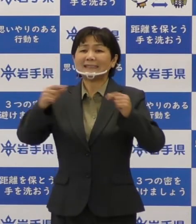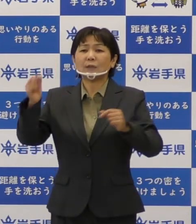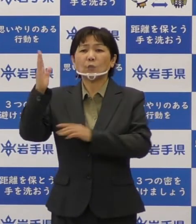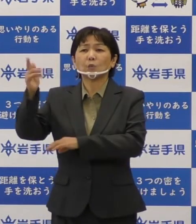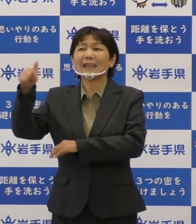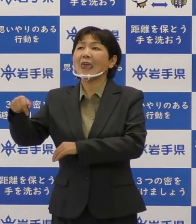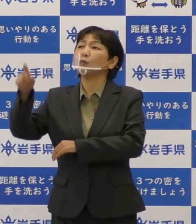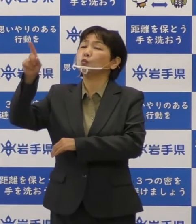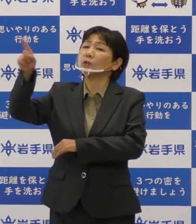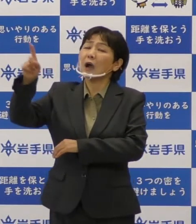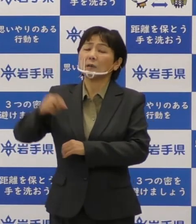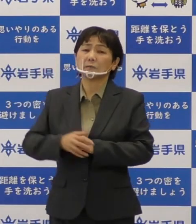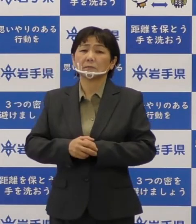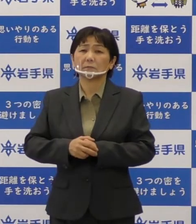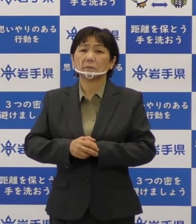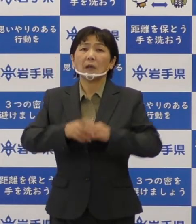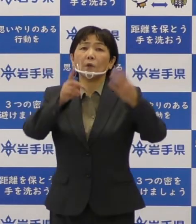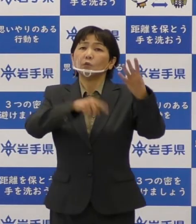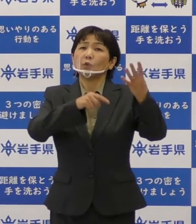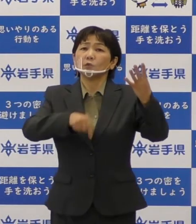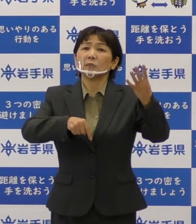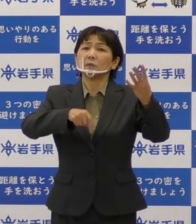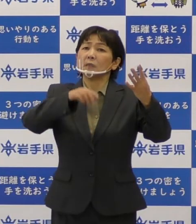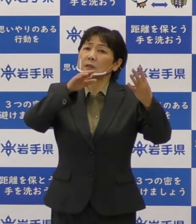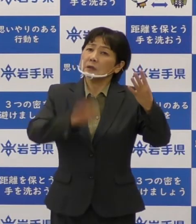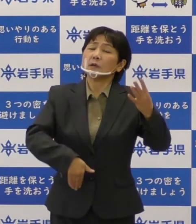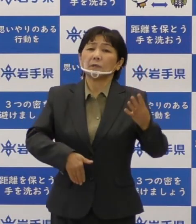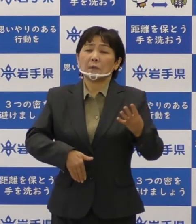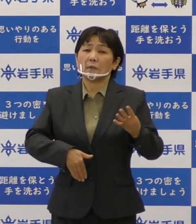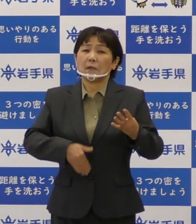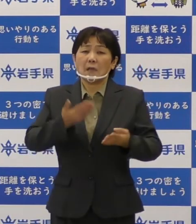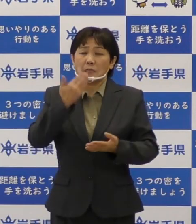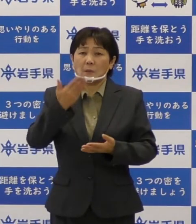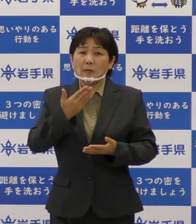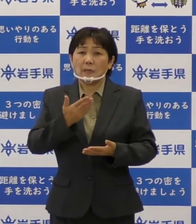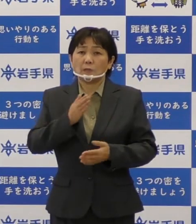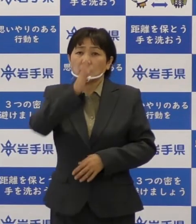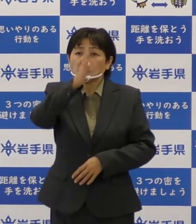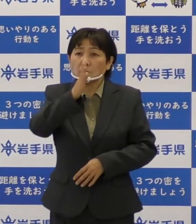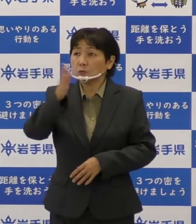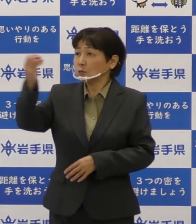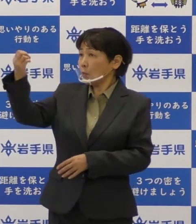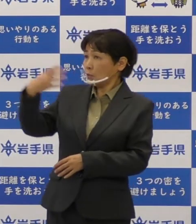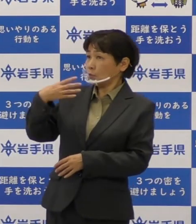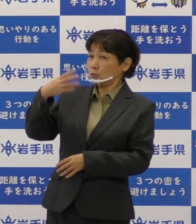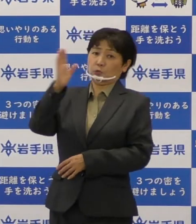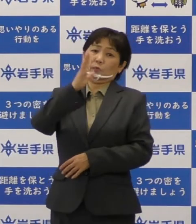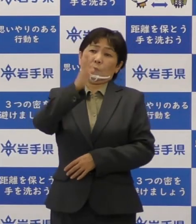下で会食するようにってことは求めてないということに対してですね。